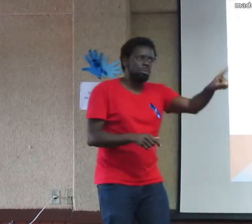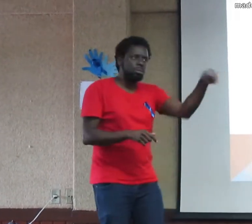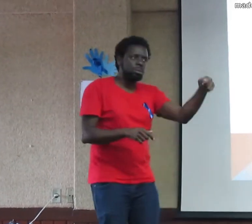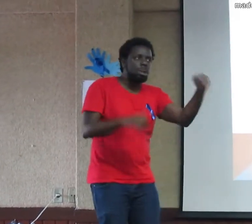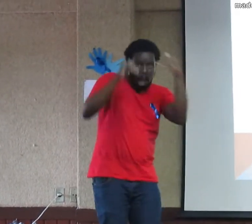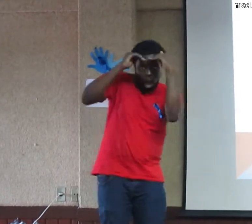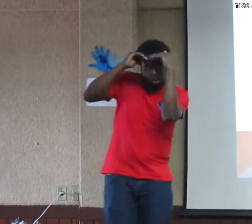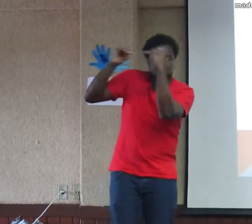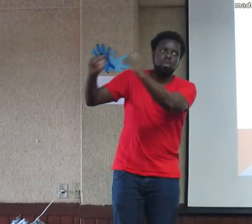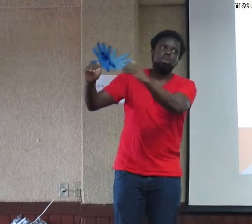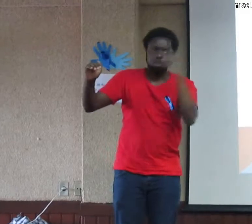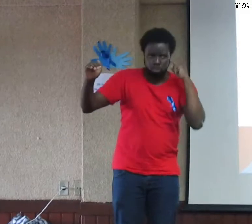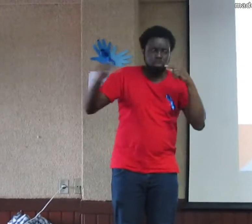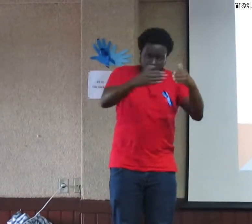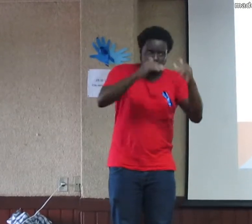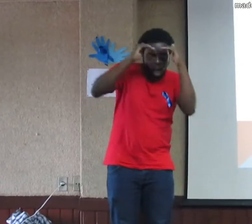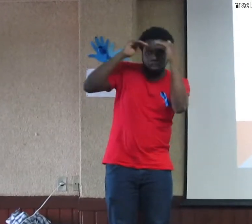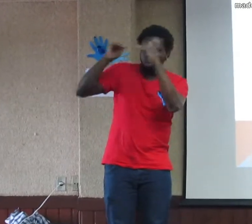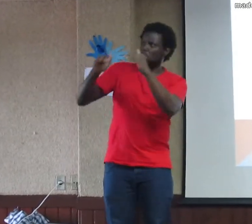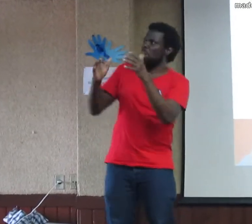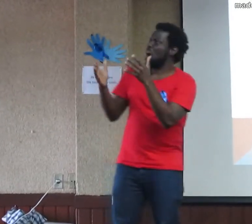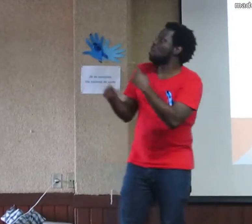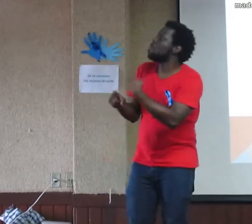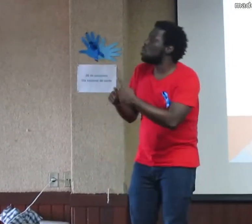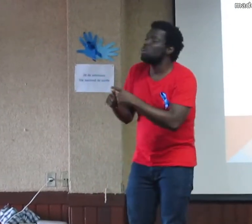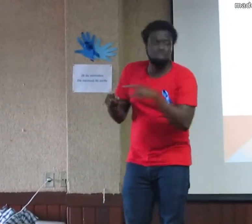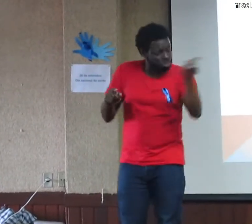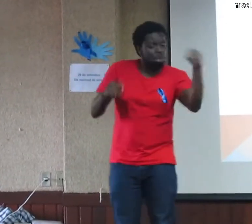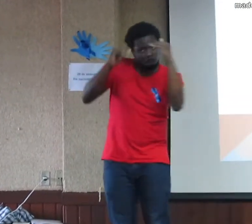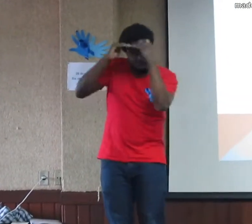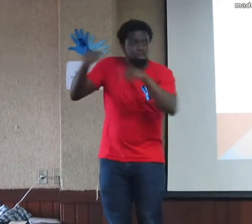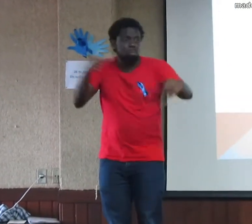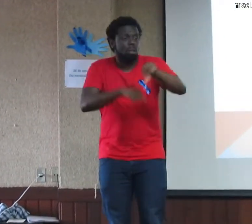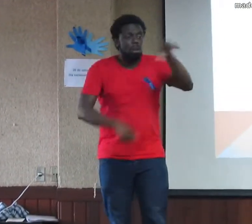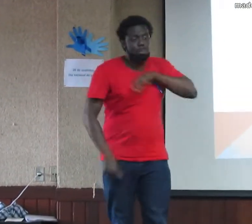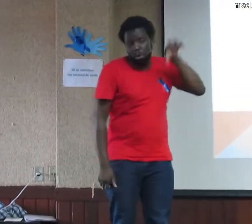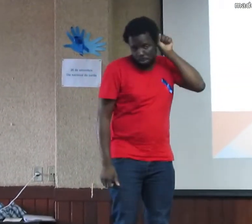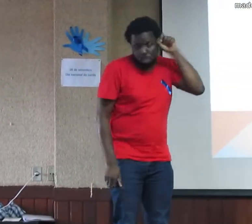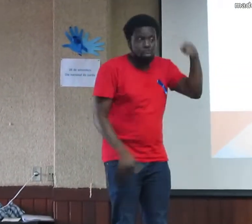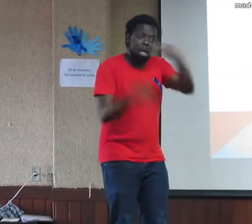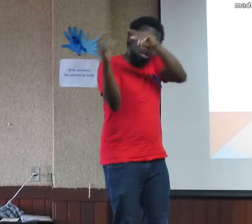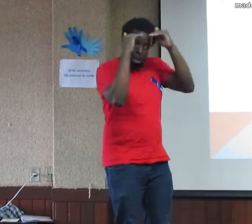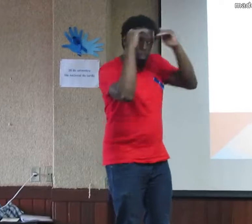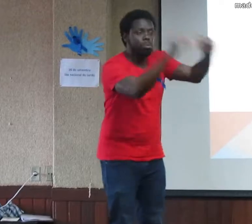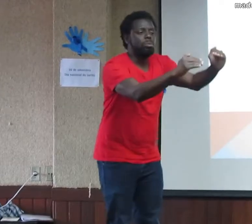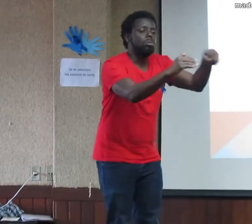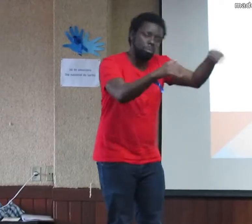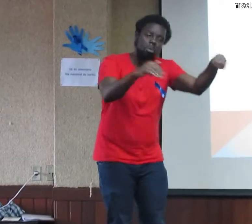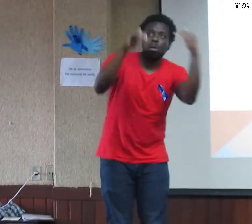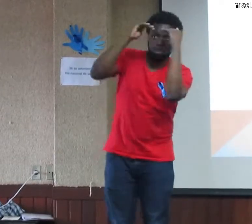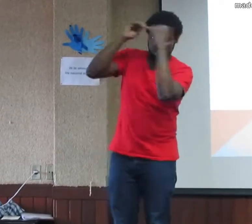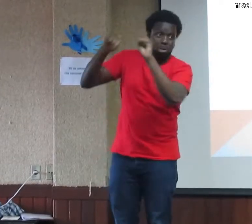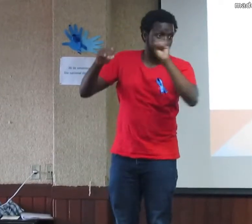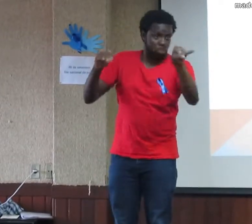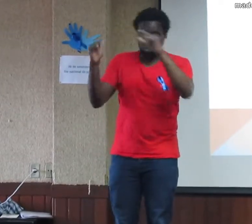começa a zoar do indivíduo surdo. E não pode ser assim, precisa ter o respeito contra essa pessoa. Assim